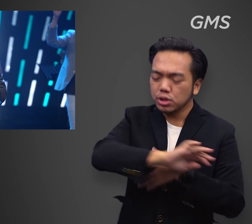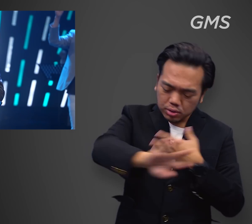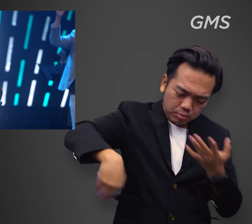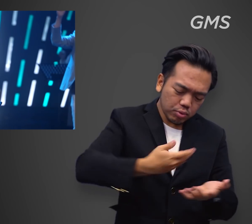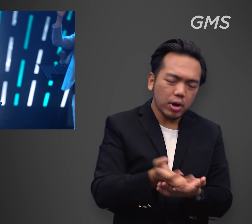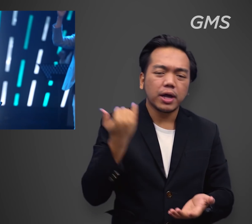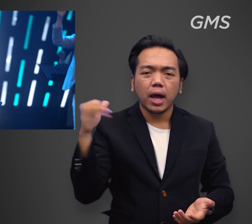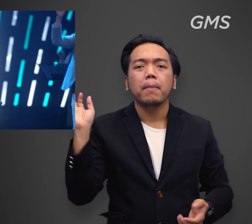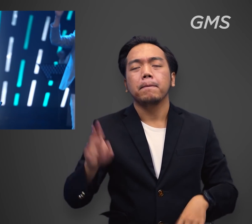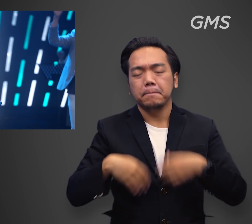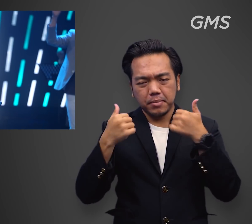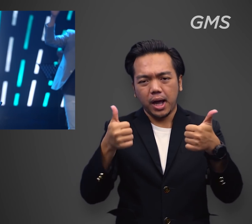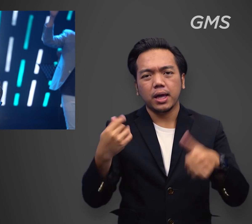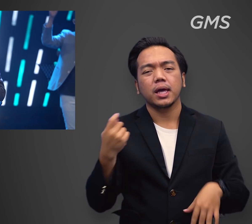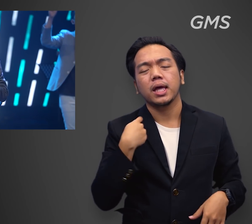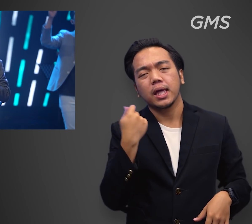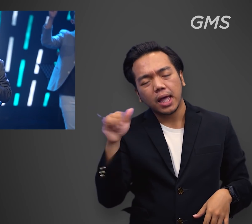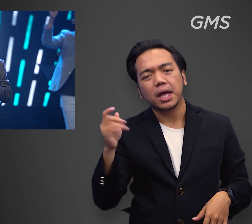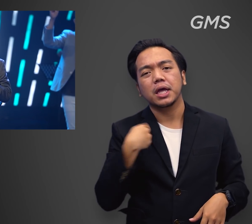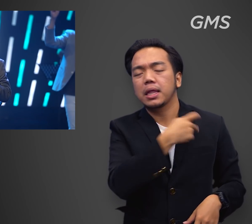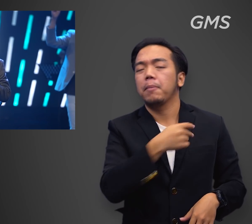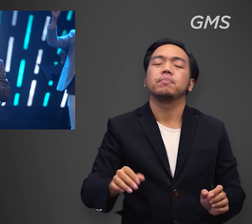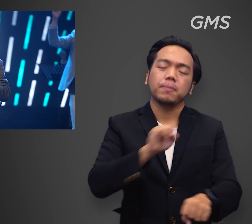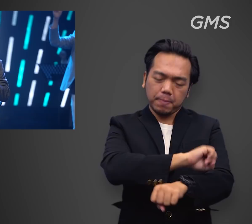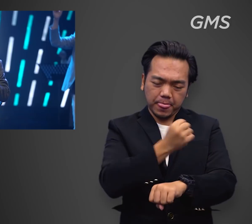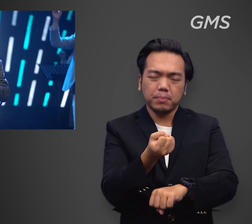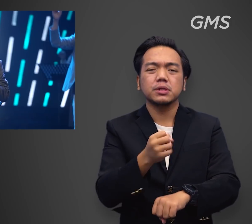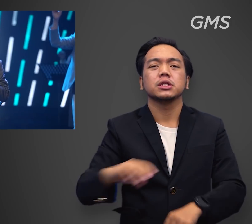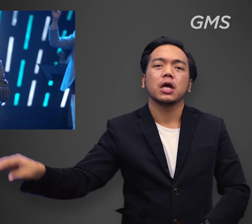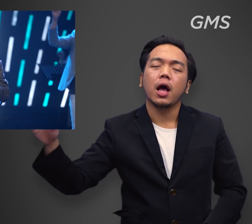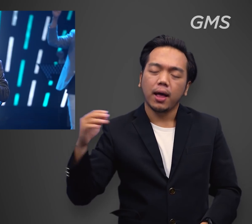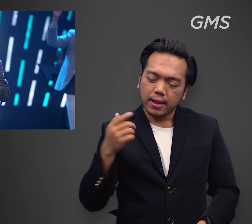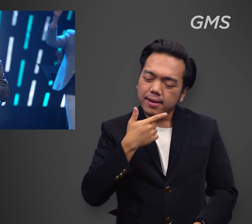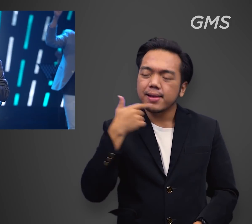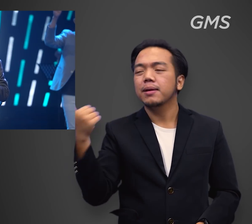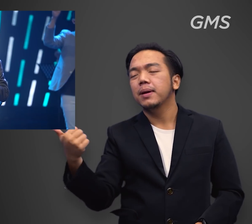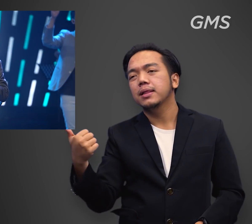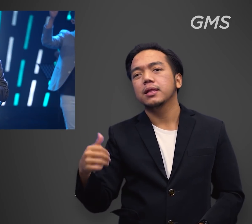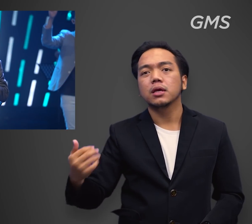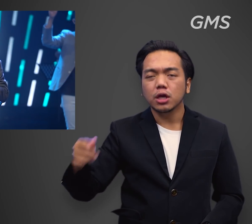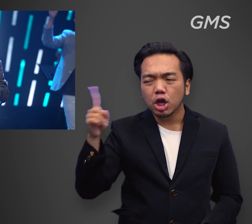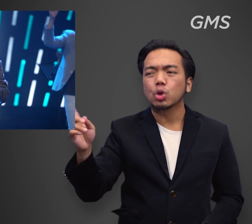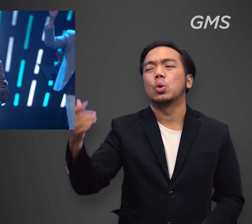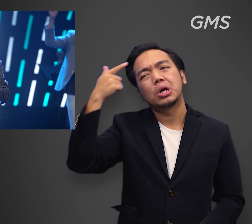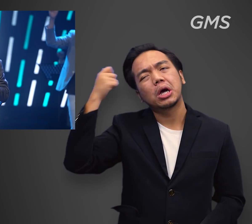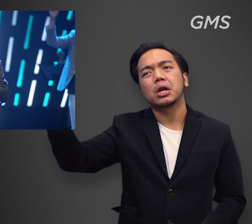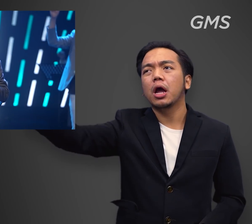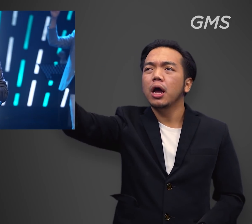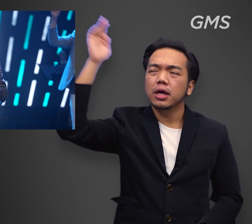sesuatu yang baik yang kita dapat nikmati. Semua datang karena anugerahnya. Semua datang